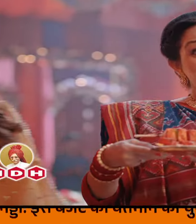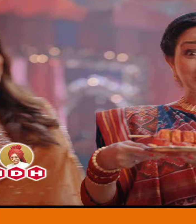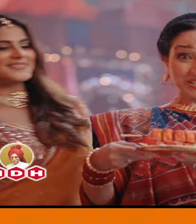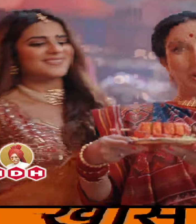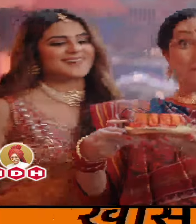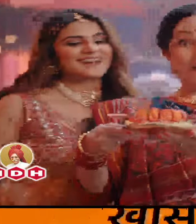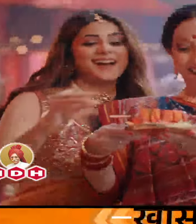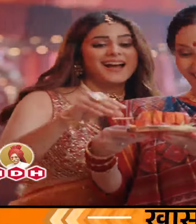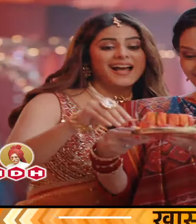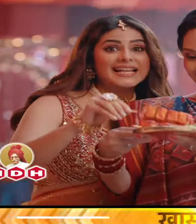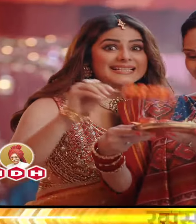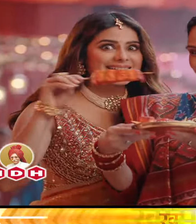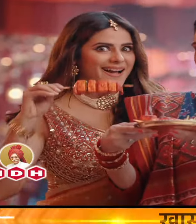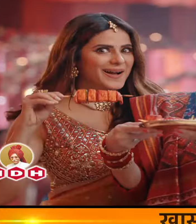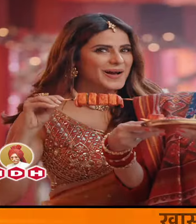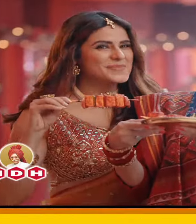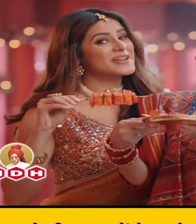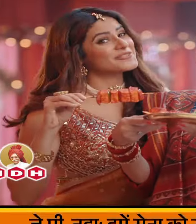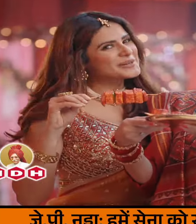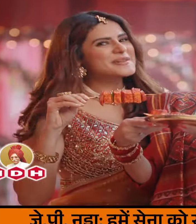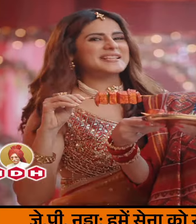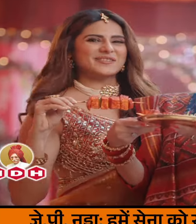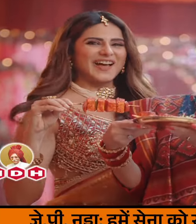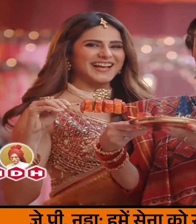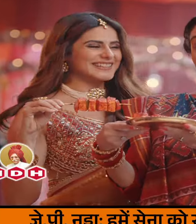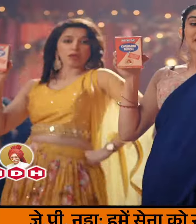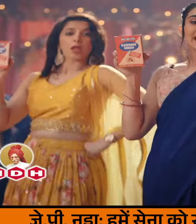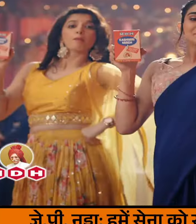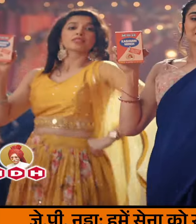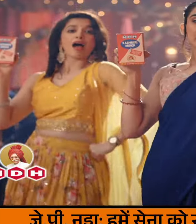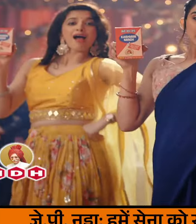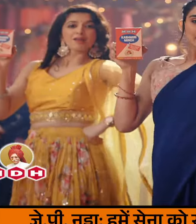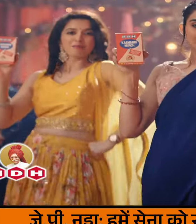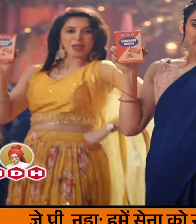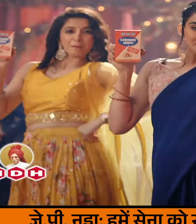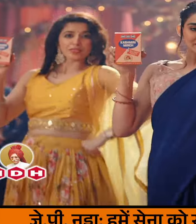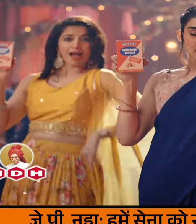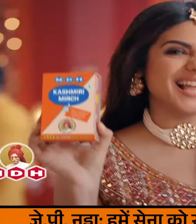लाल रंग इसका अपार, तीखा कम है फिर भी स्वाद।